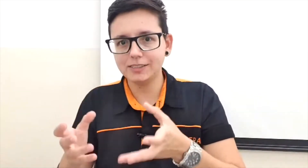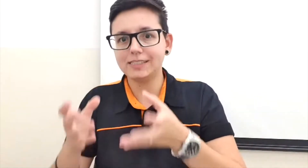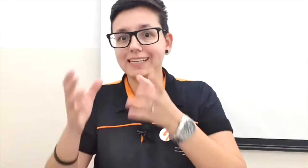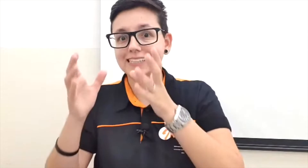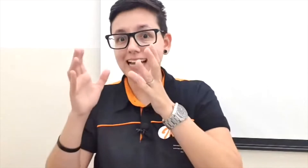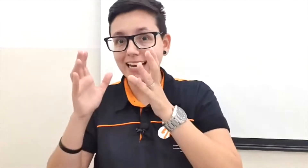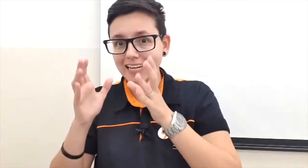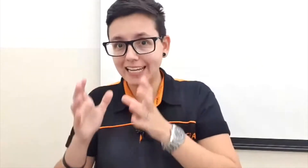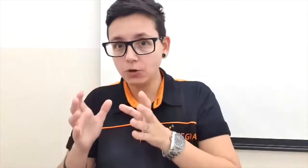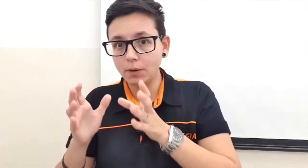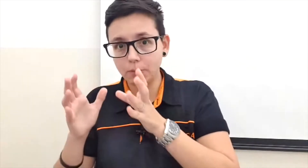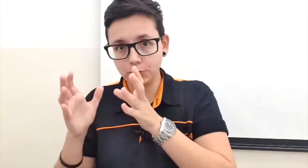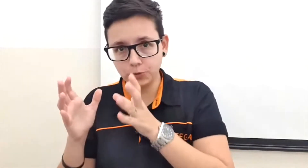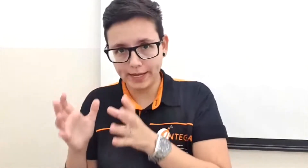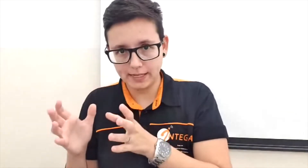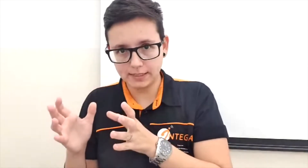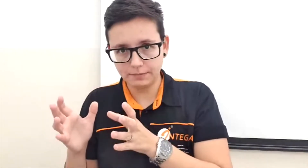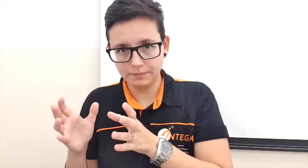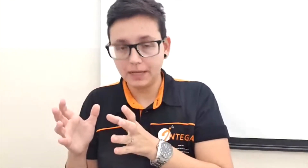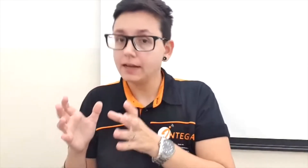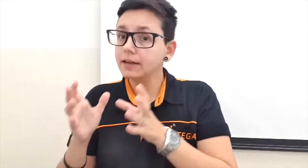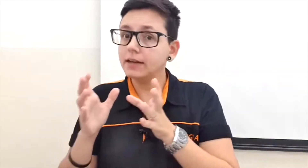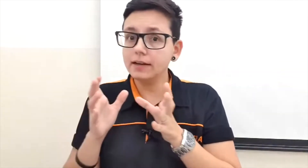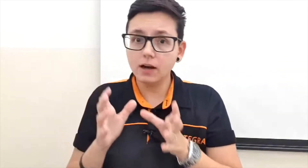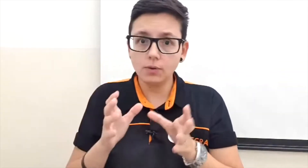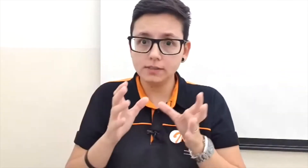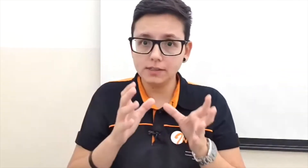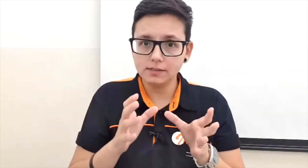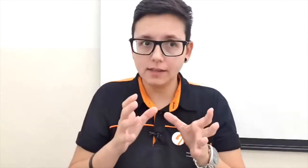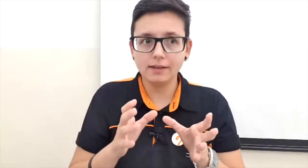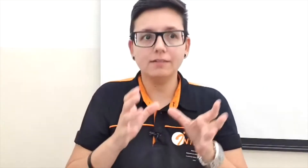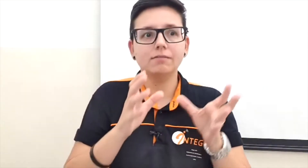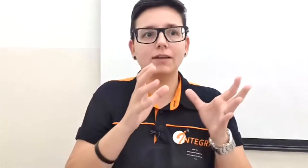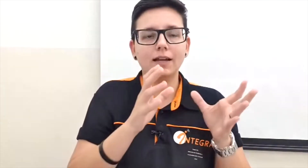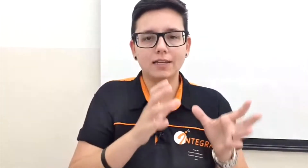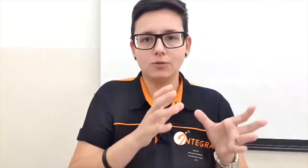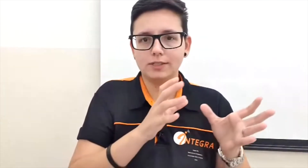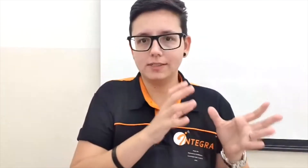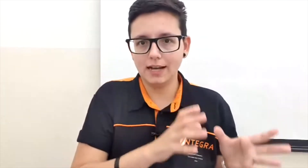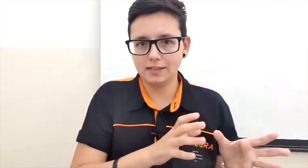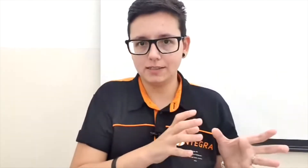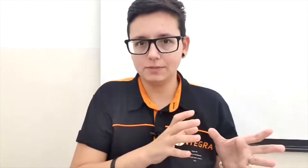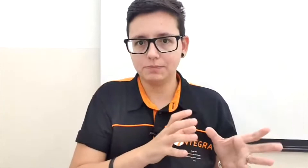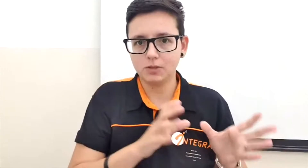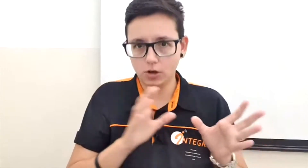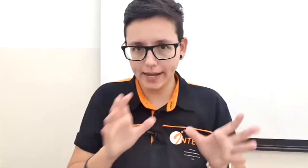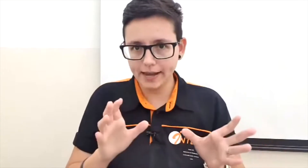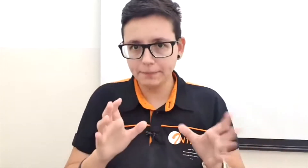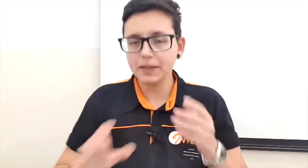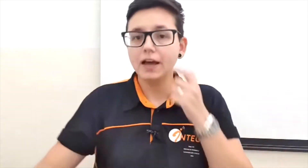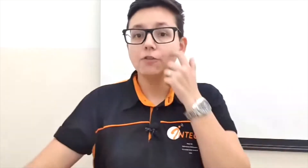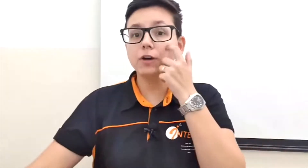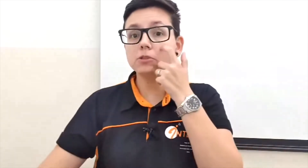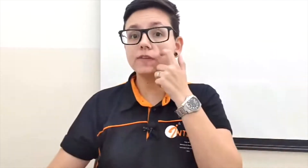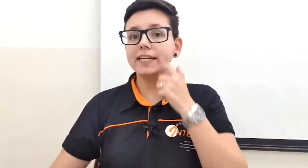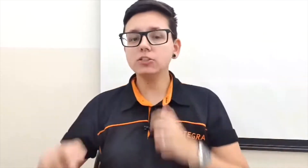particularidades da língua portuguesa que não existem na língua de sinais, ok? Vamos ver isso